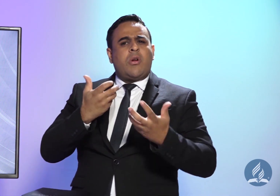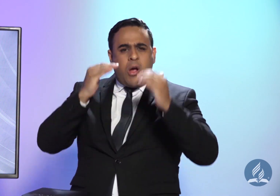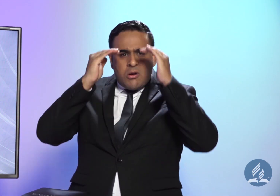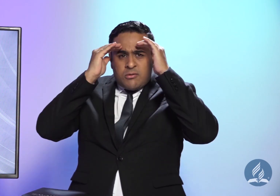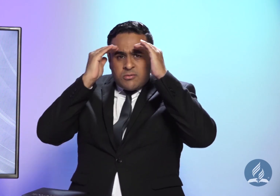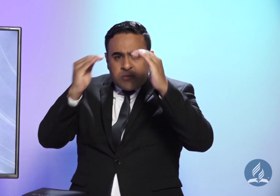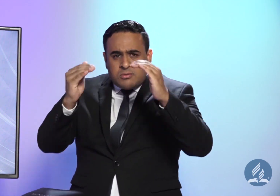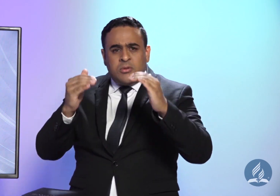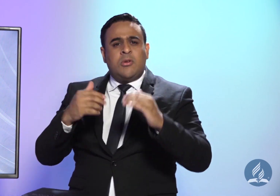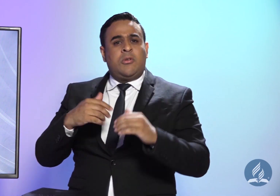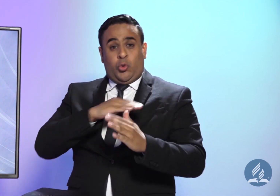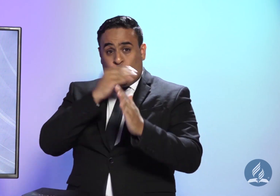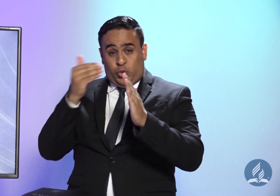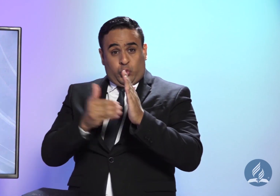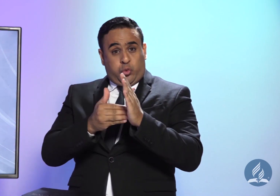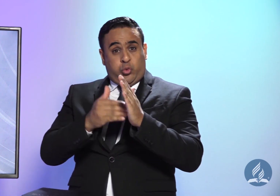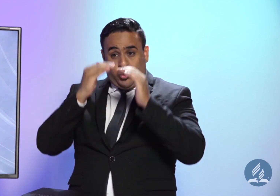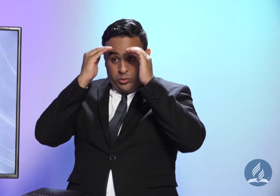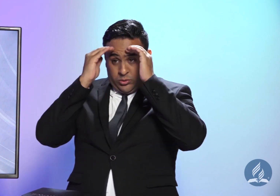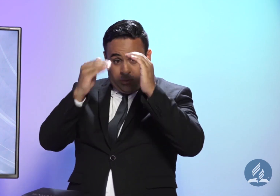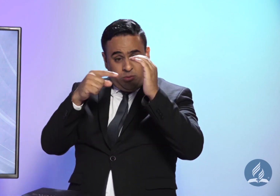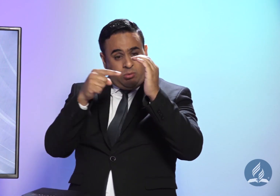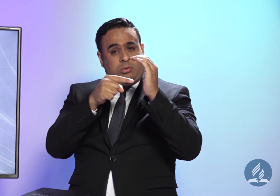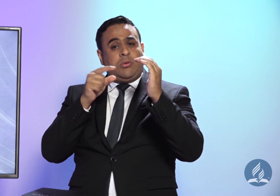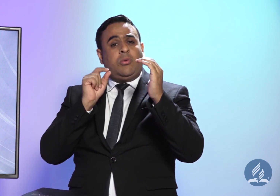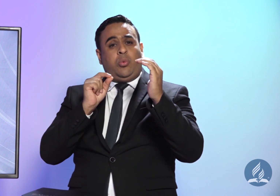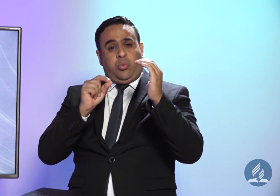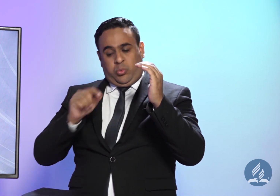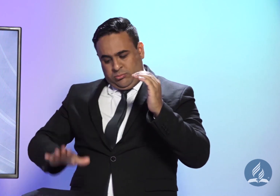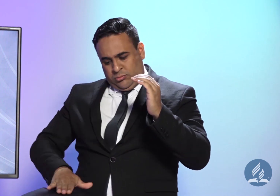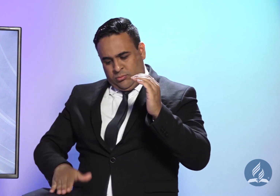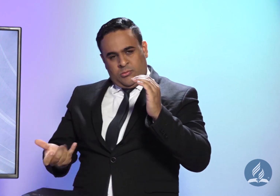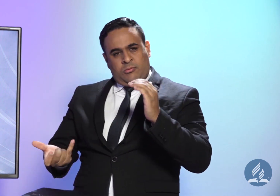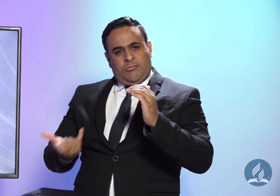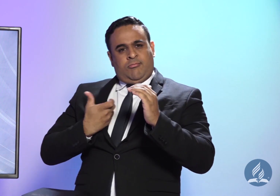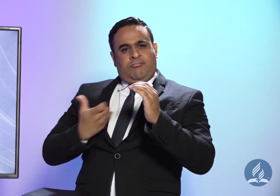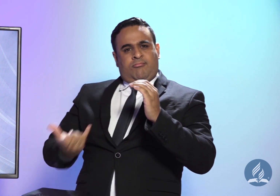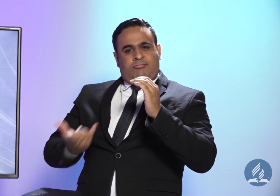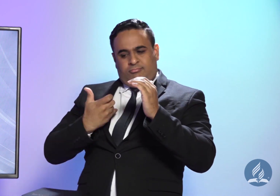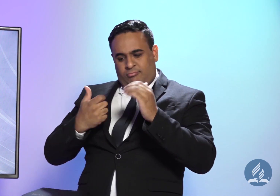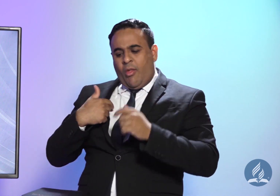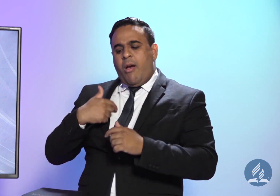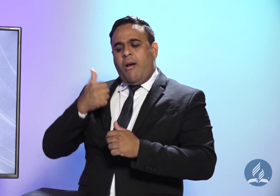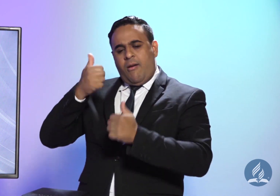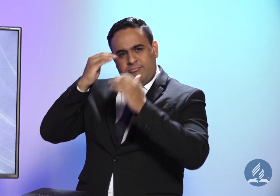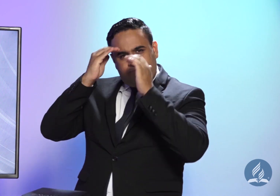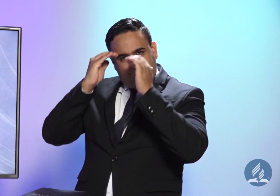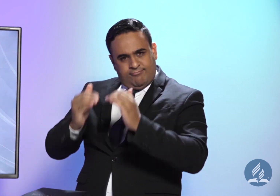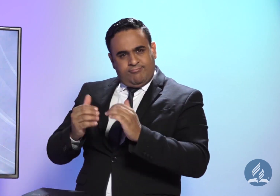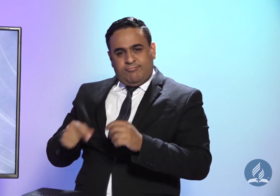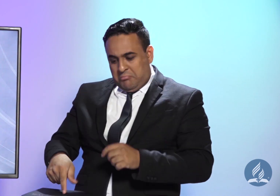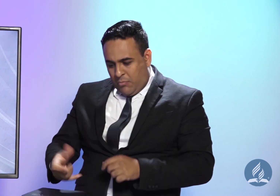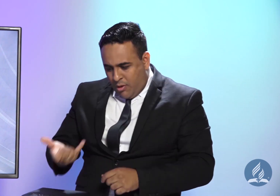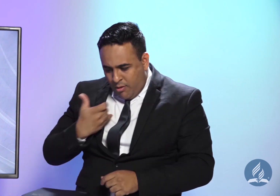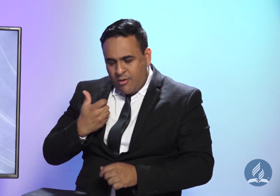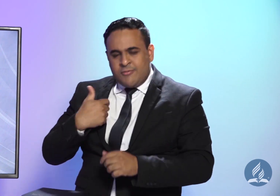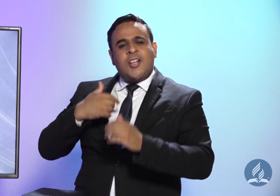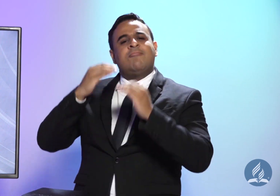as ideias bíblicas. E sempre procuro obedecer o mandamento de Deus, obedecer o que a Bíblia me ensina. É como se a